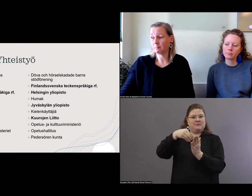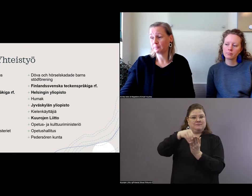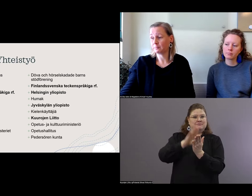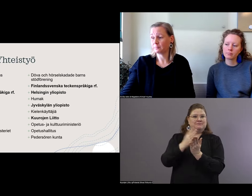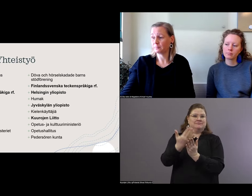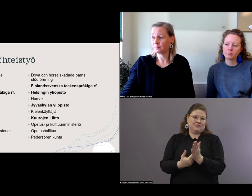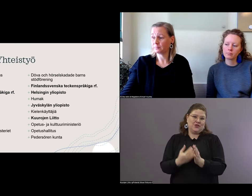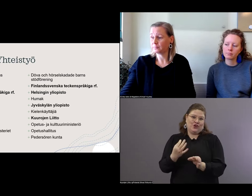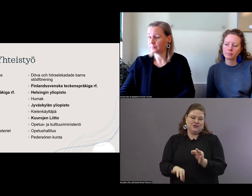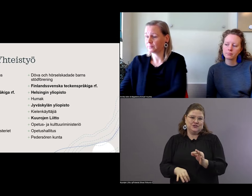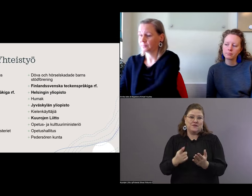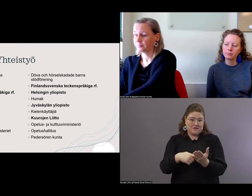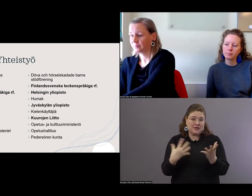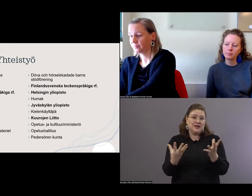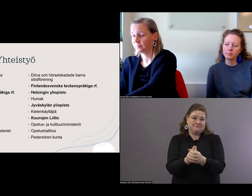viittomakielelle.